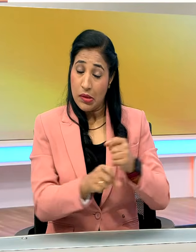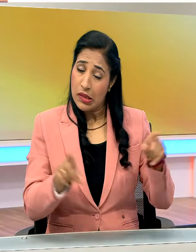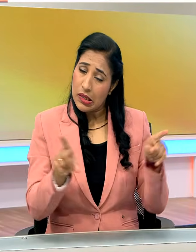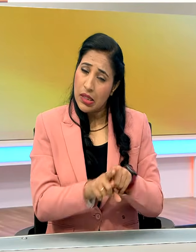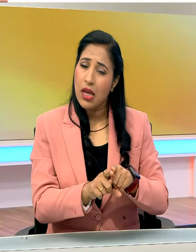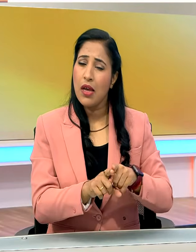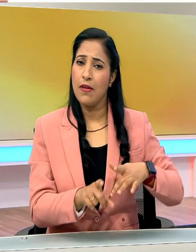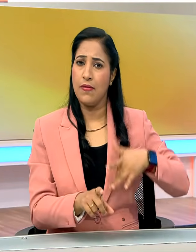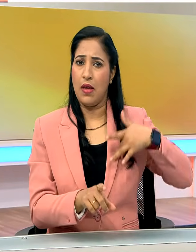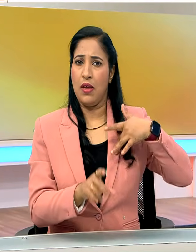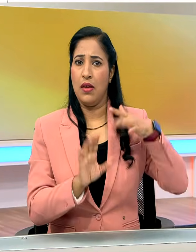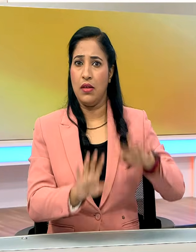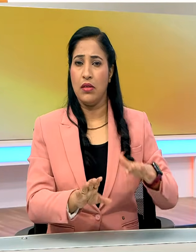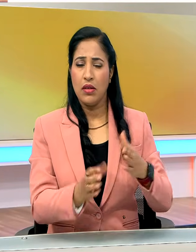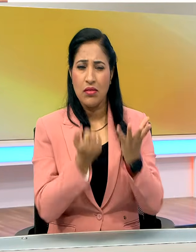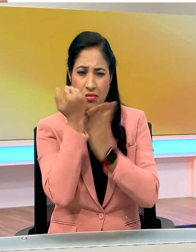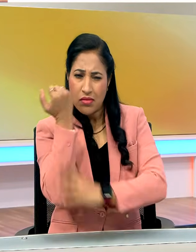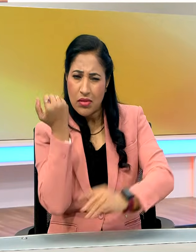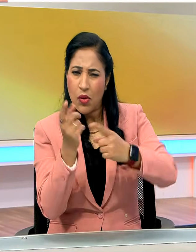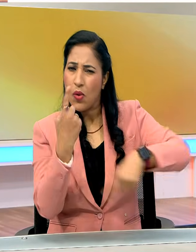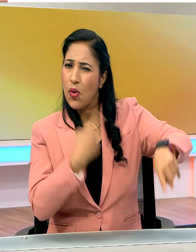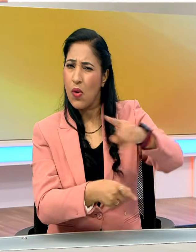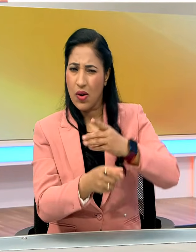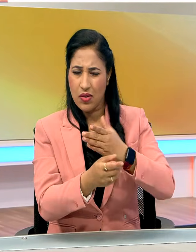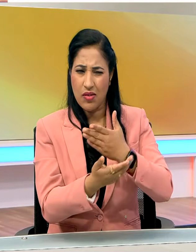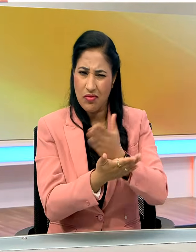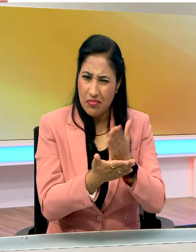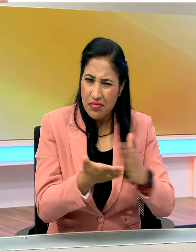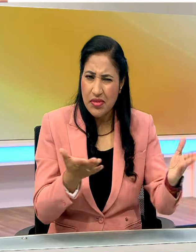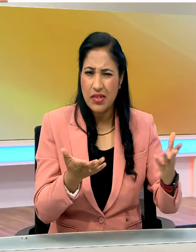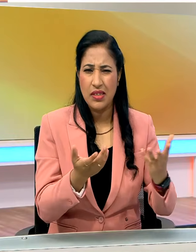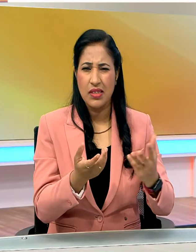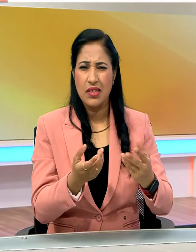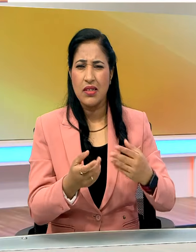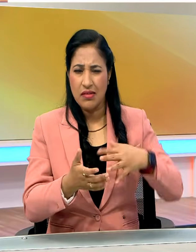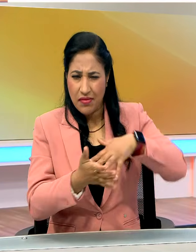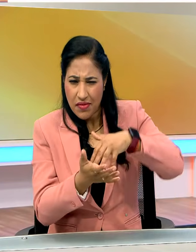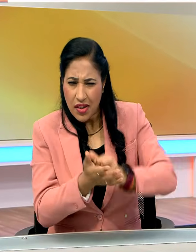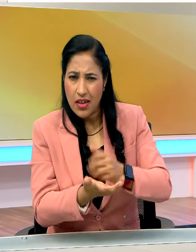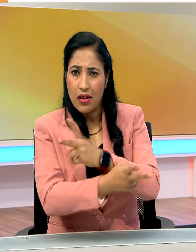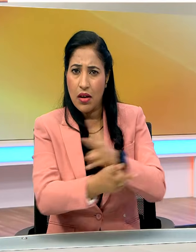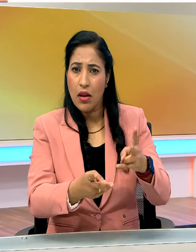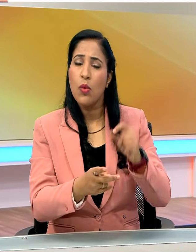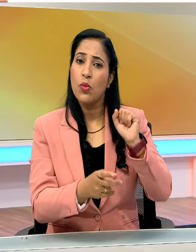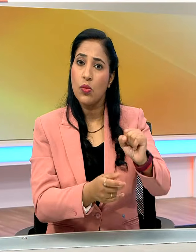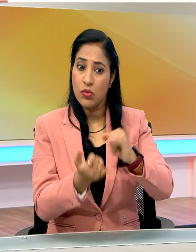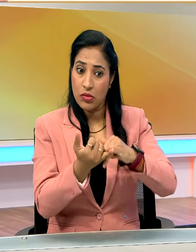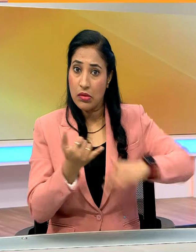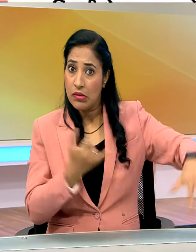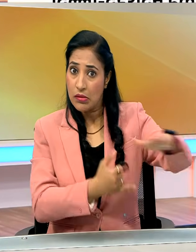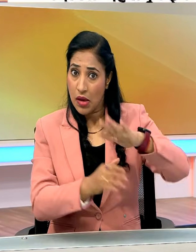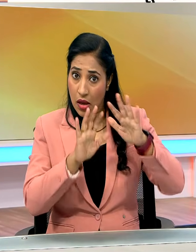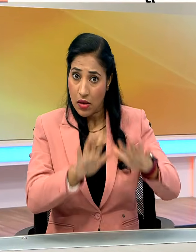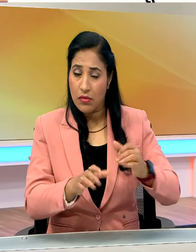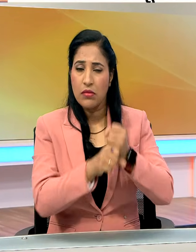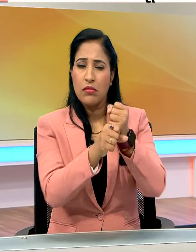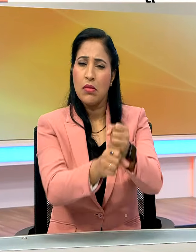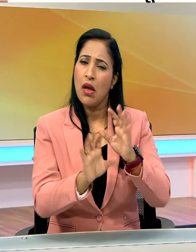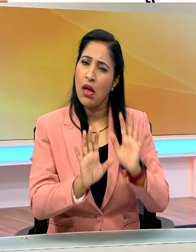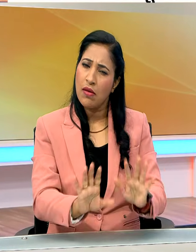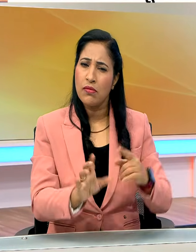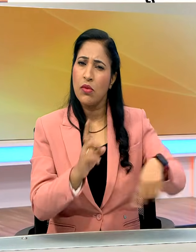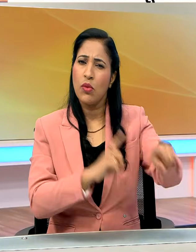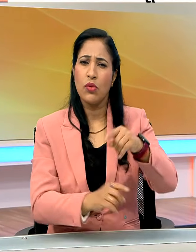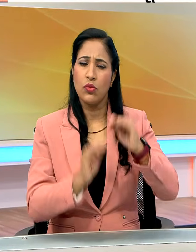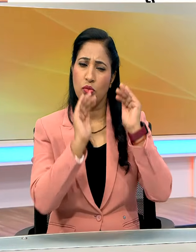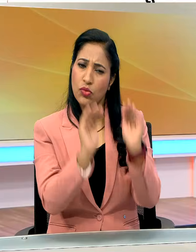साथ हर गरीब, हर वंचित को सच्चा सामाजिक न्याय देने में जुटी है। और